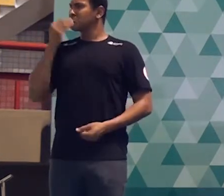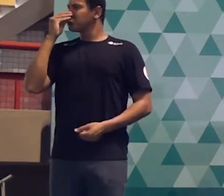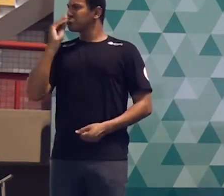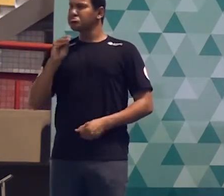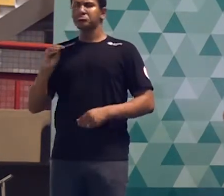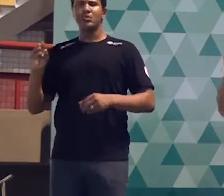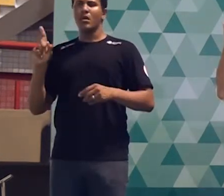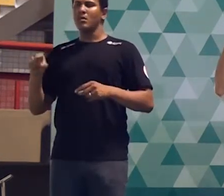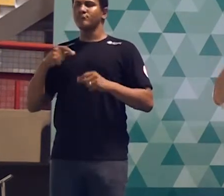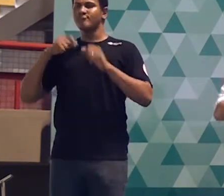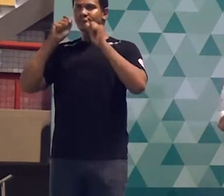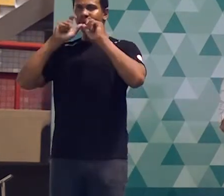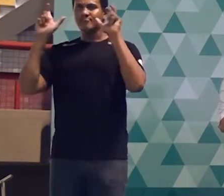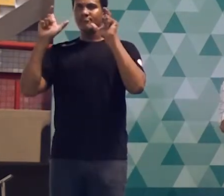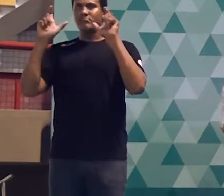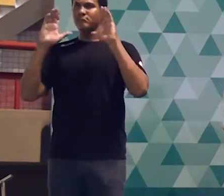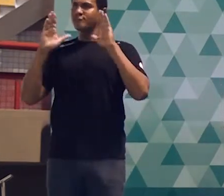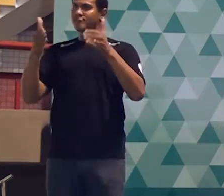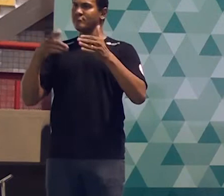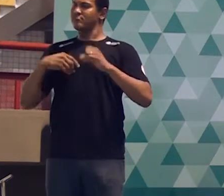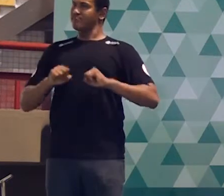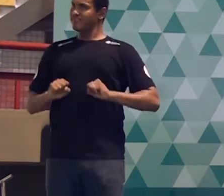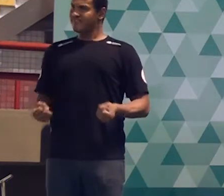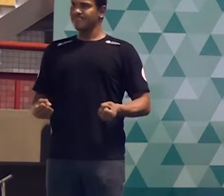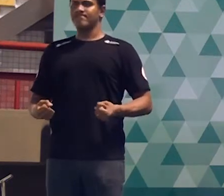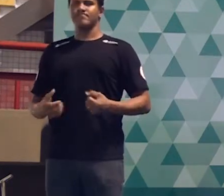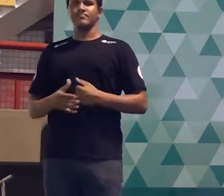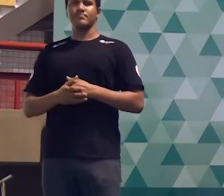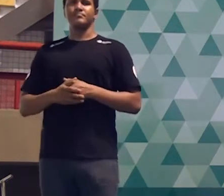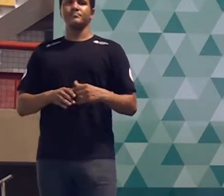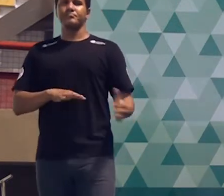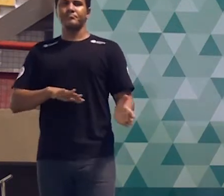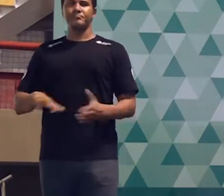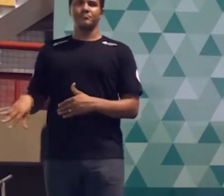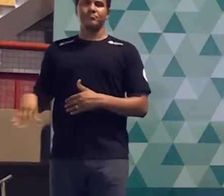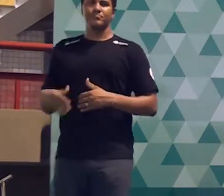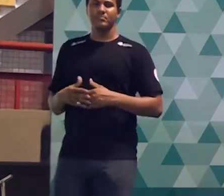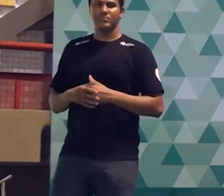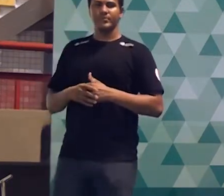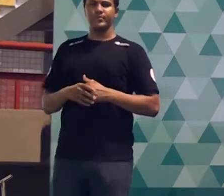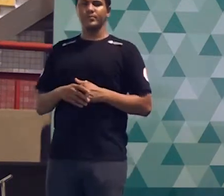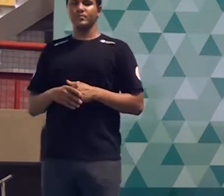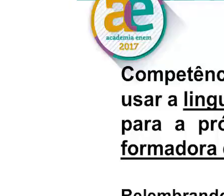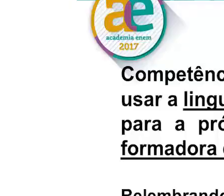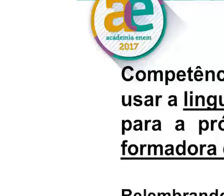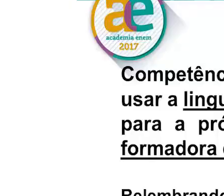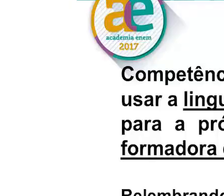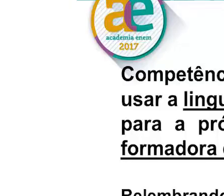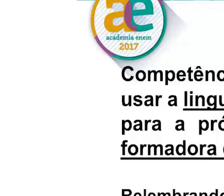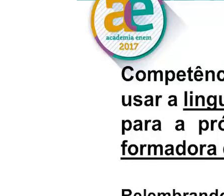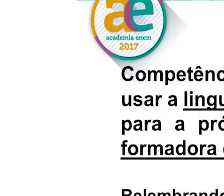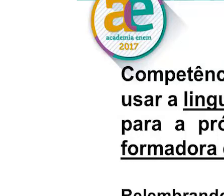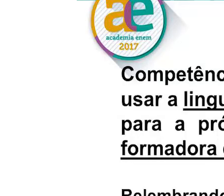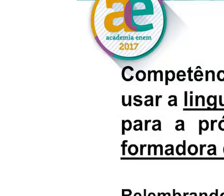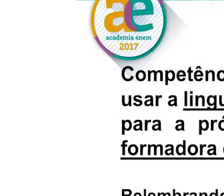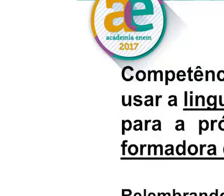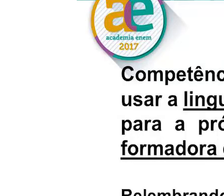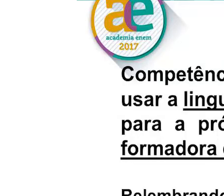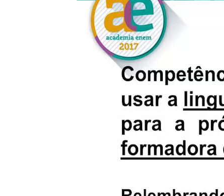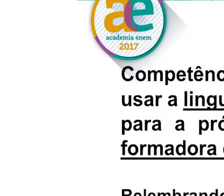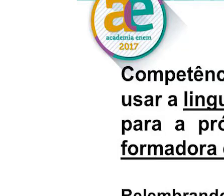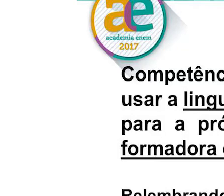concentração. Vamos superar os nossos desafios. Competência 3. Compreender e usar a